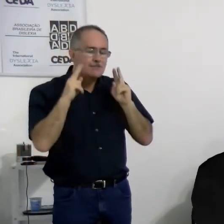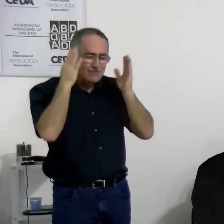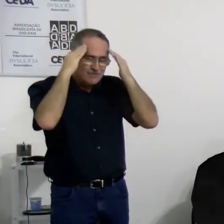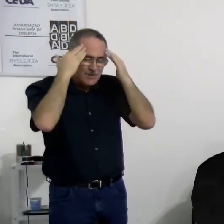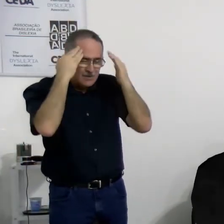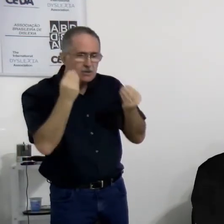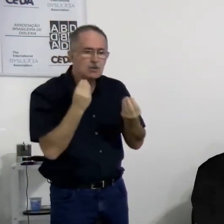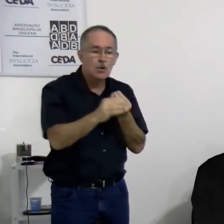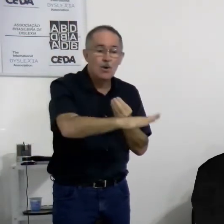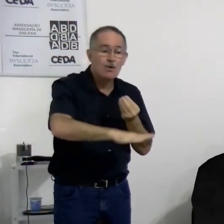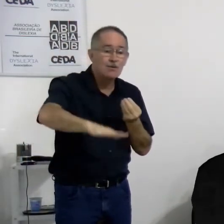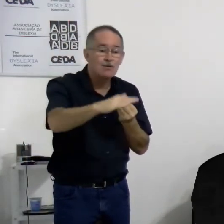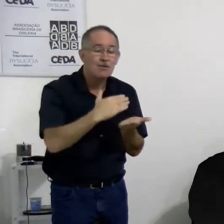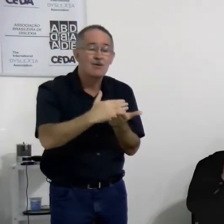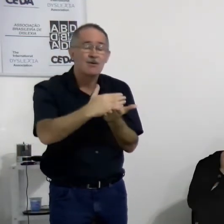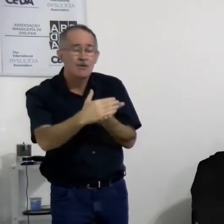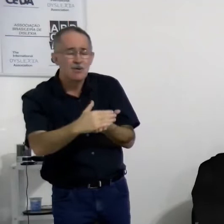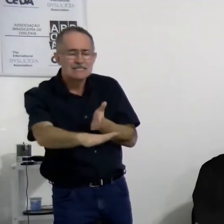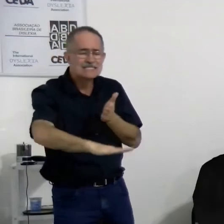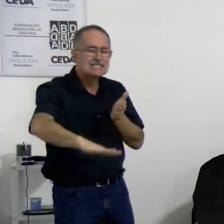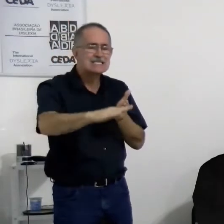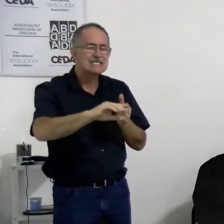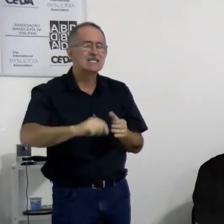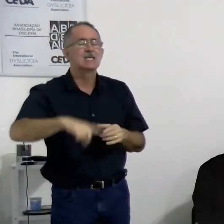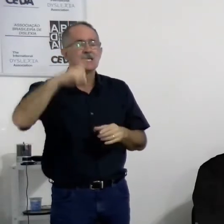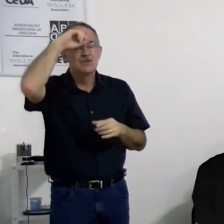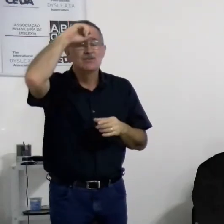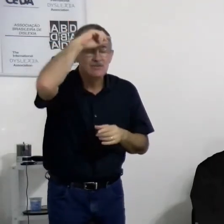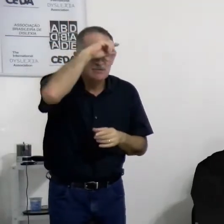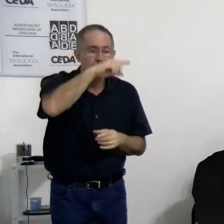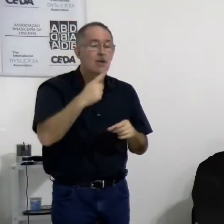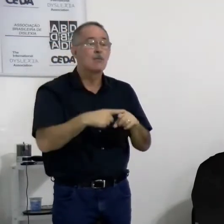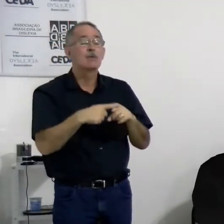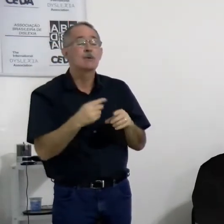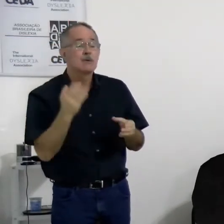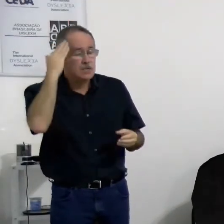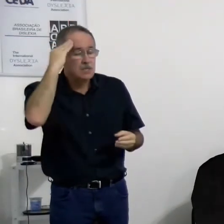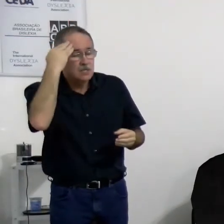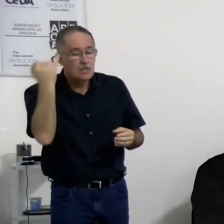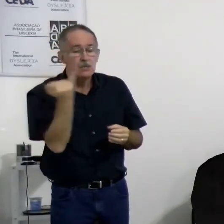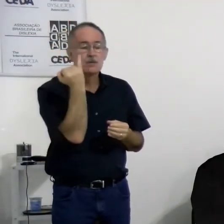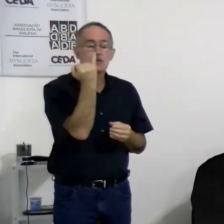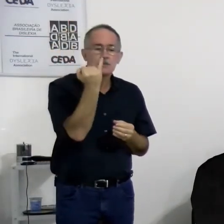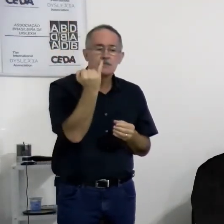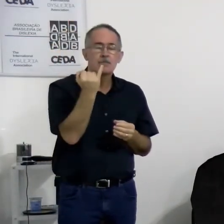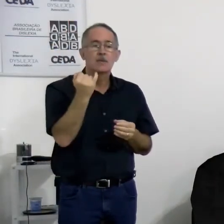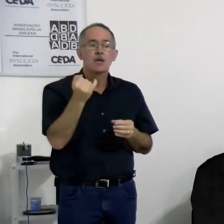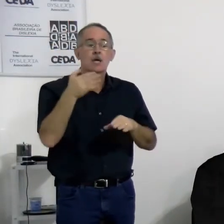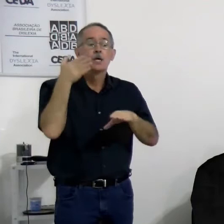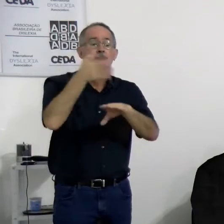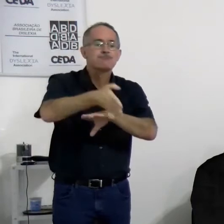várias dificuldades e deficiências de aprendizagem com base nessas unidades. Nós entendemos a importância da